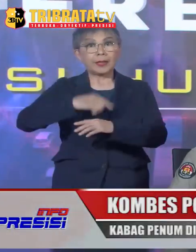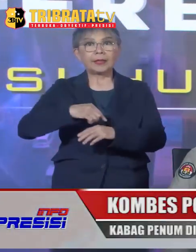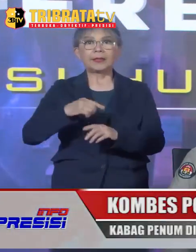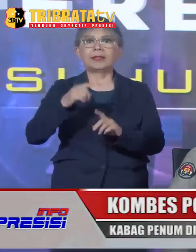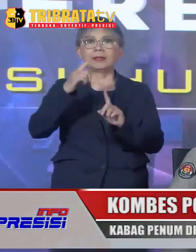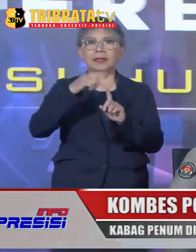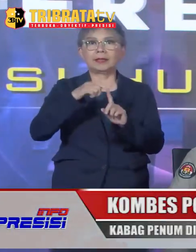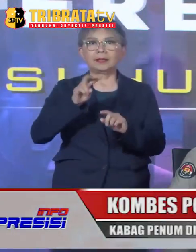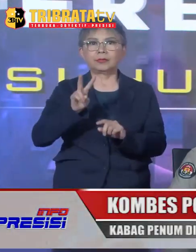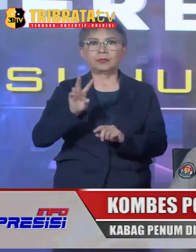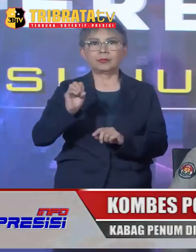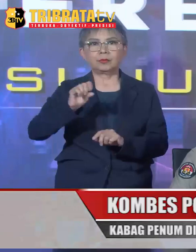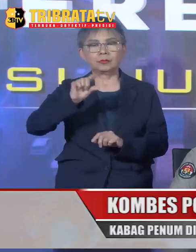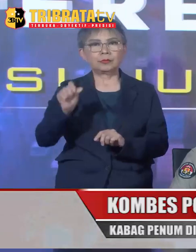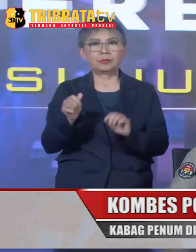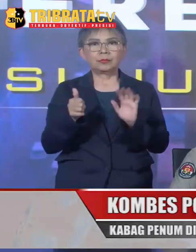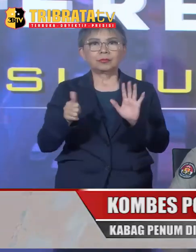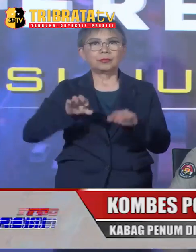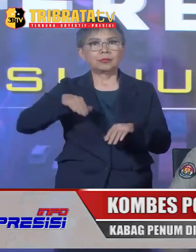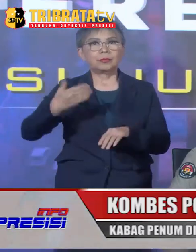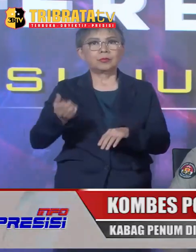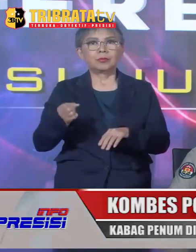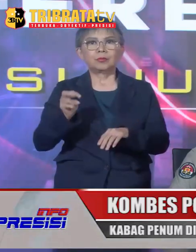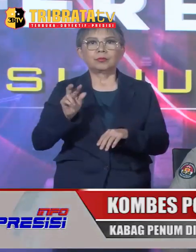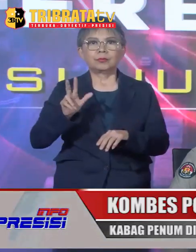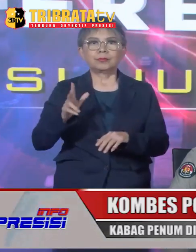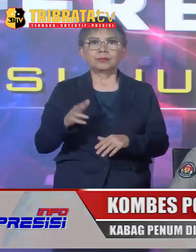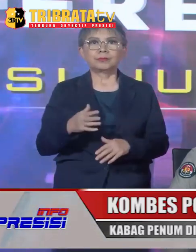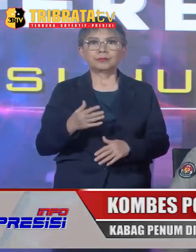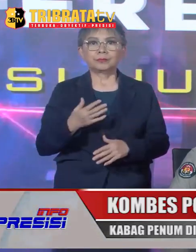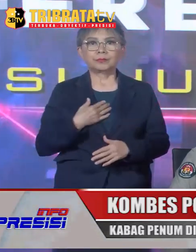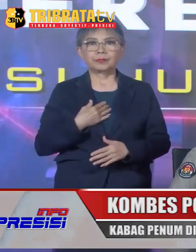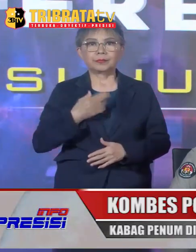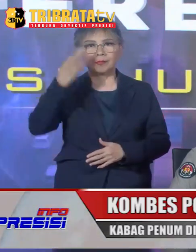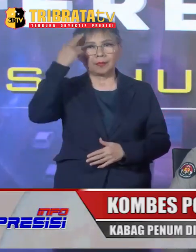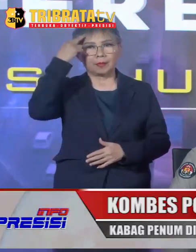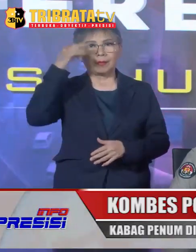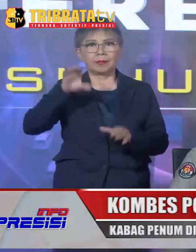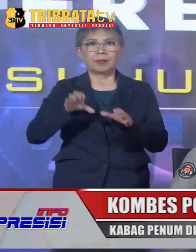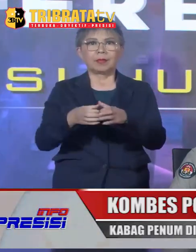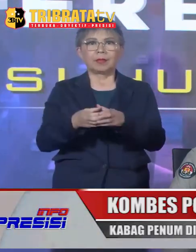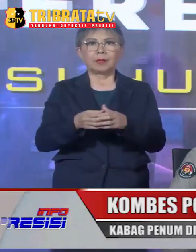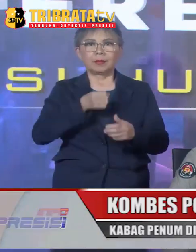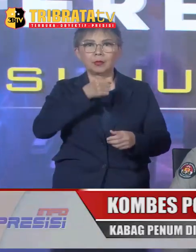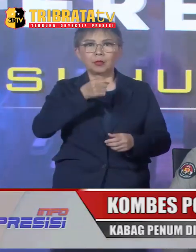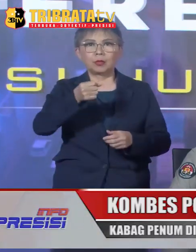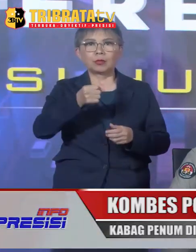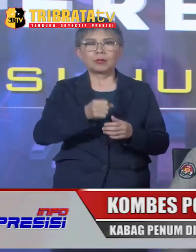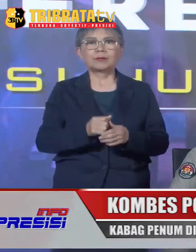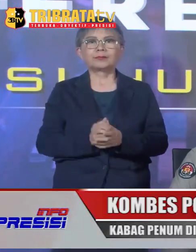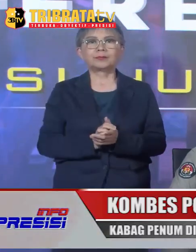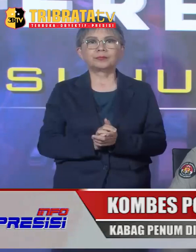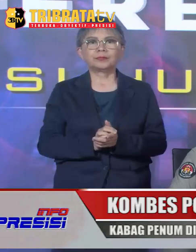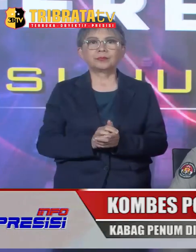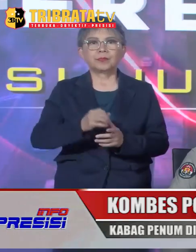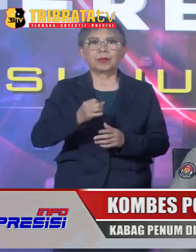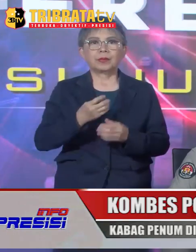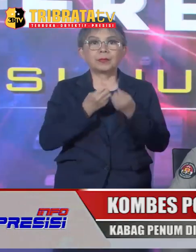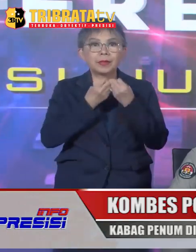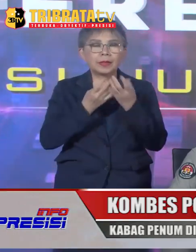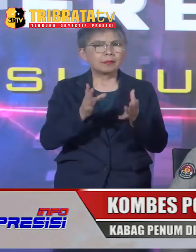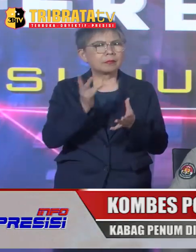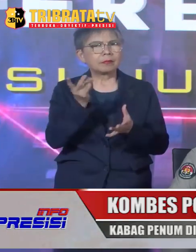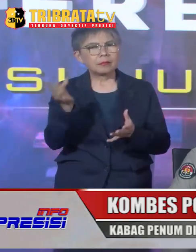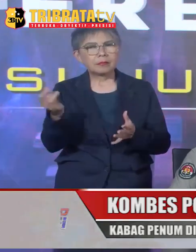hari ini Selasa 20 Juni 2023 saya selaku Kabag venum di humas Polri akan